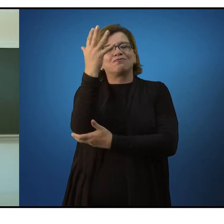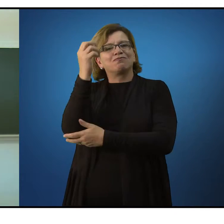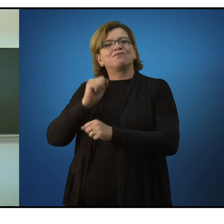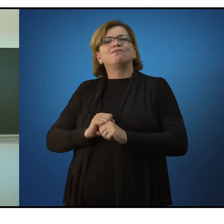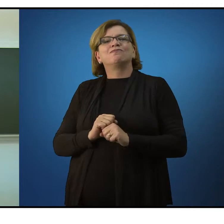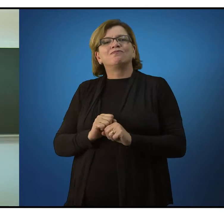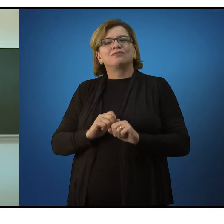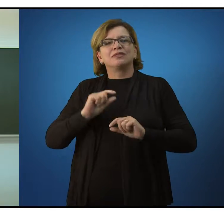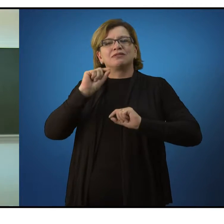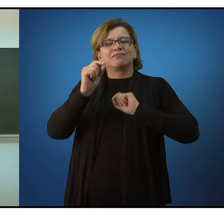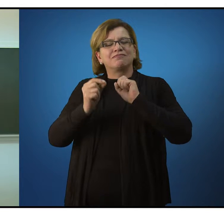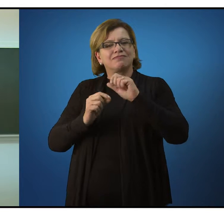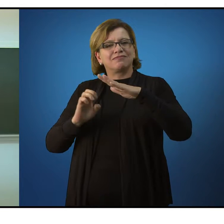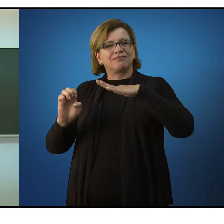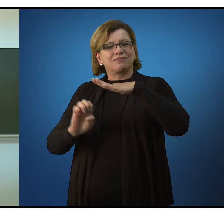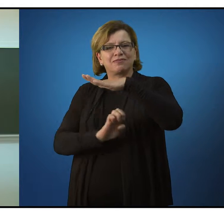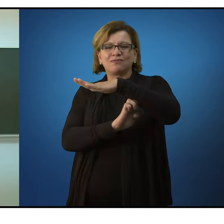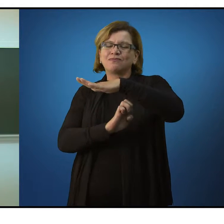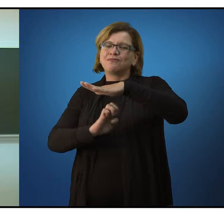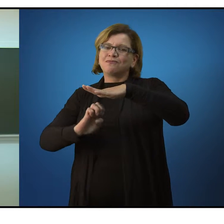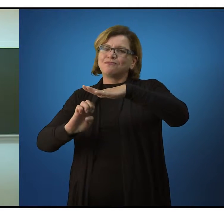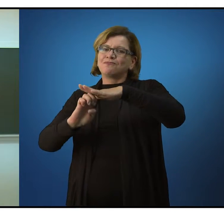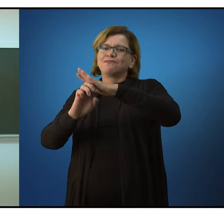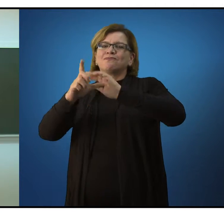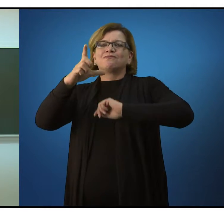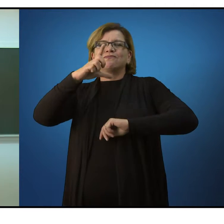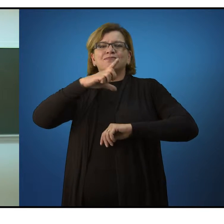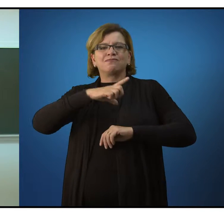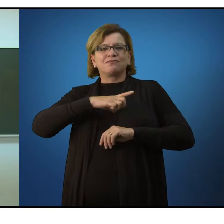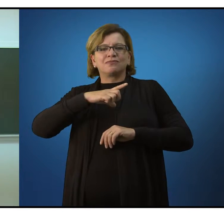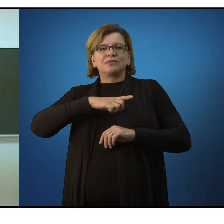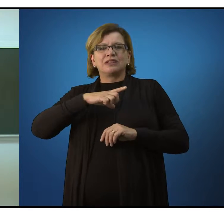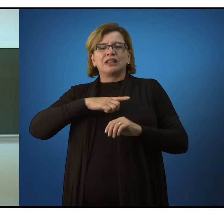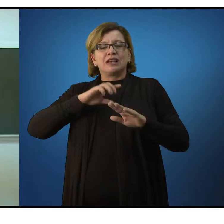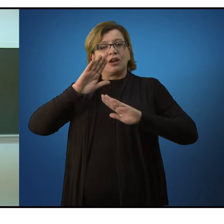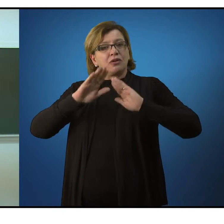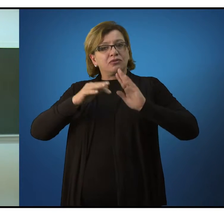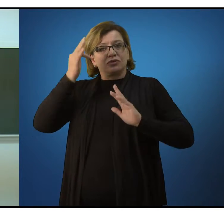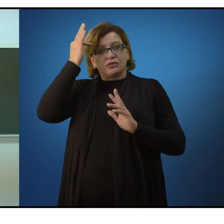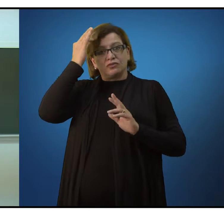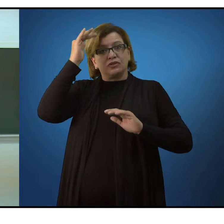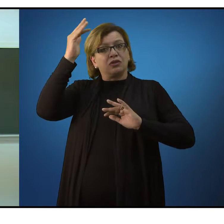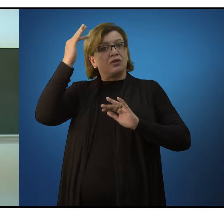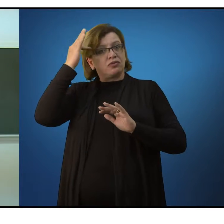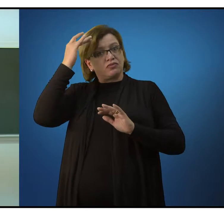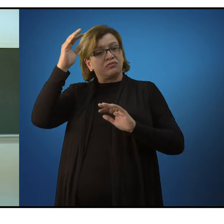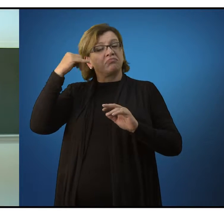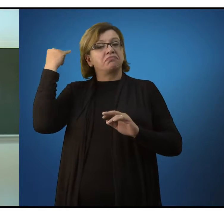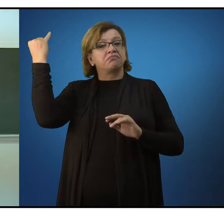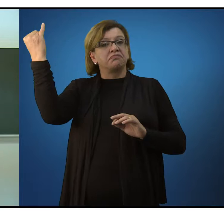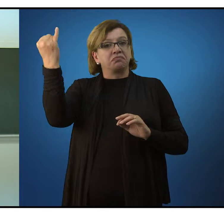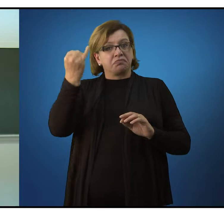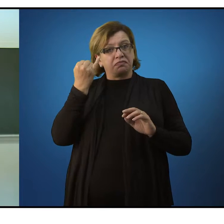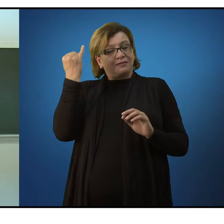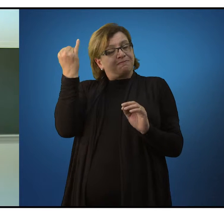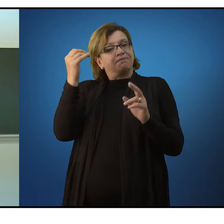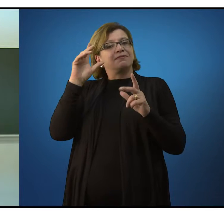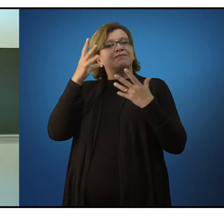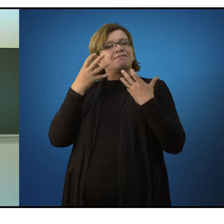Dentro dessa estrutura, nós temos alguns filósofos que vão